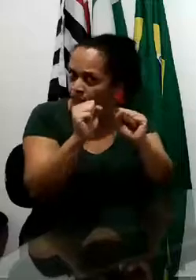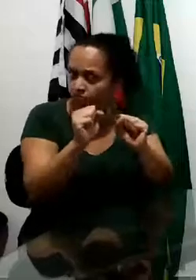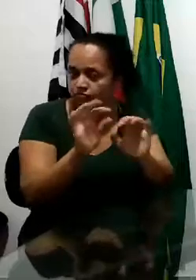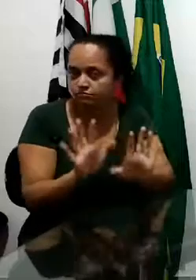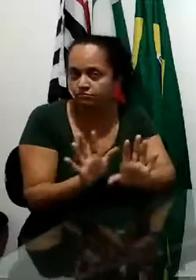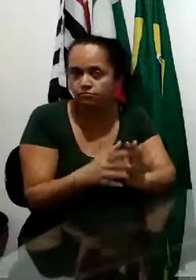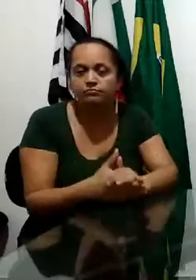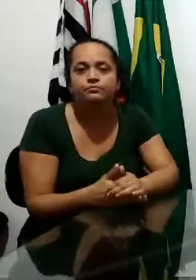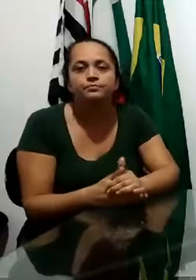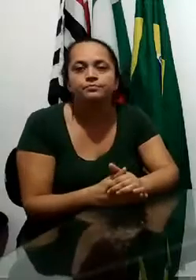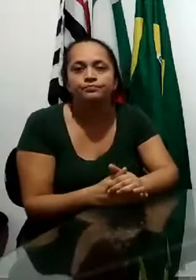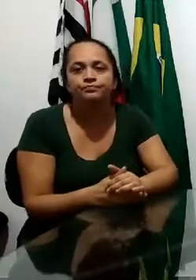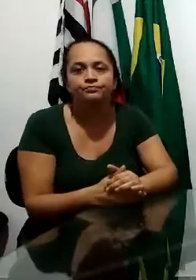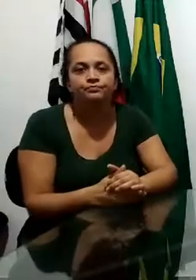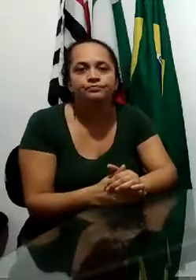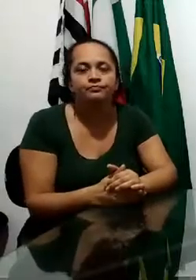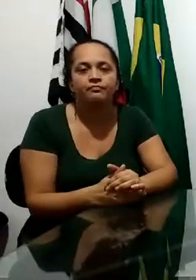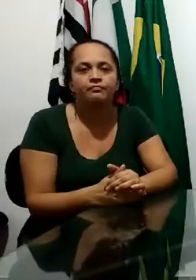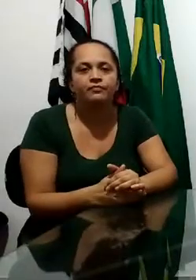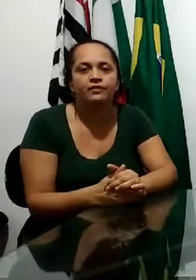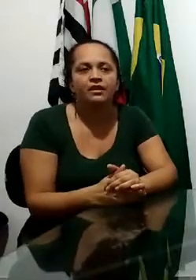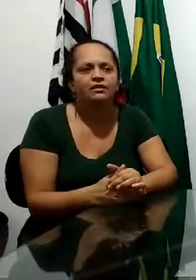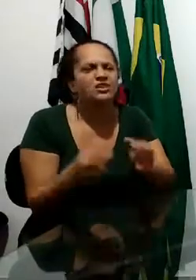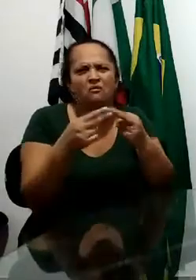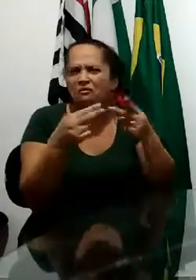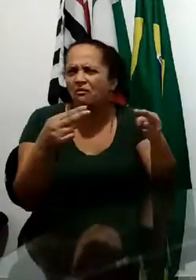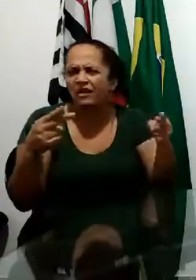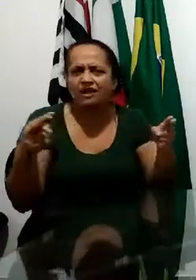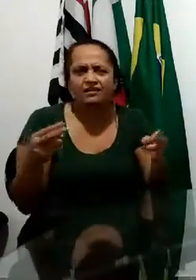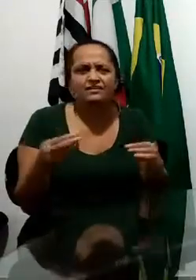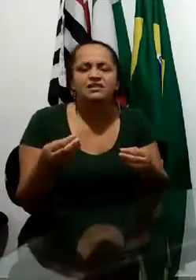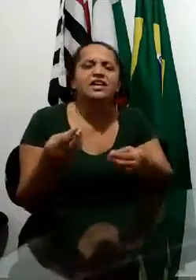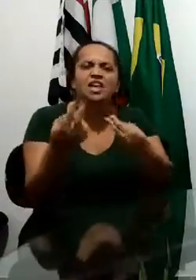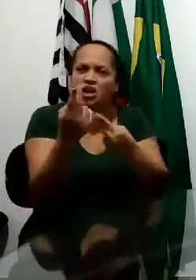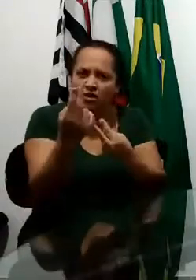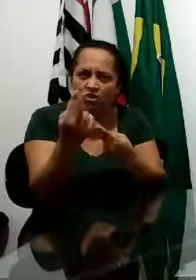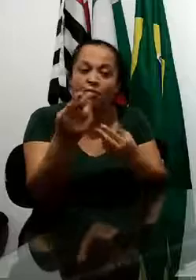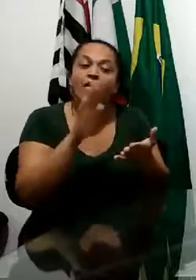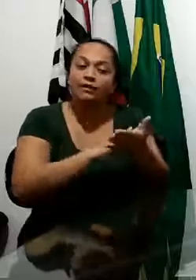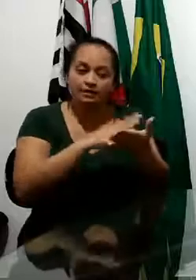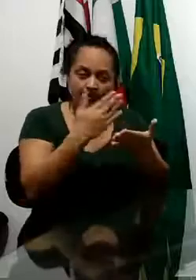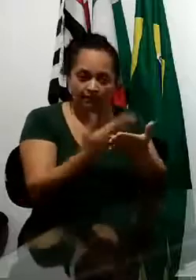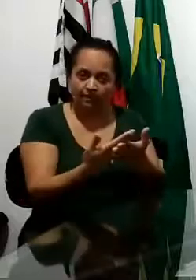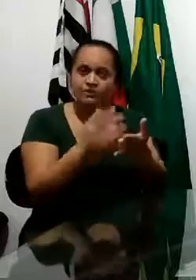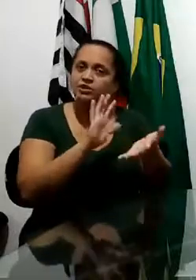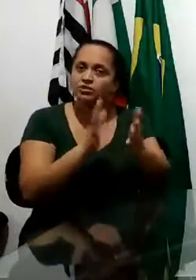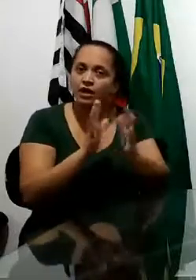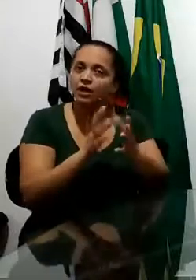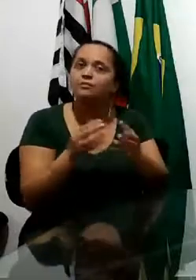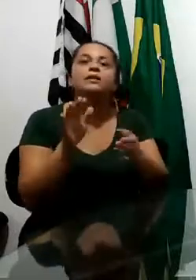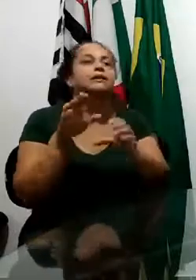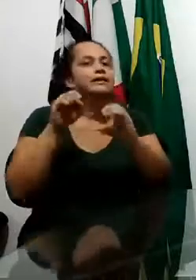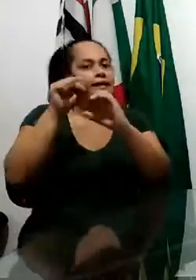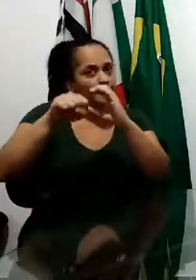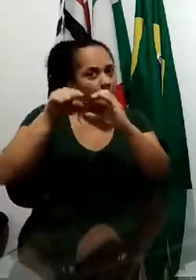né? De outras maneiras, como eles estão aqui, ó, tradução das libras, filmagem,